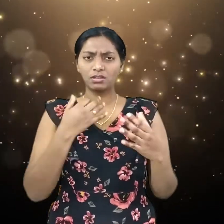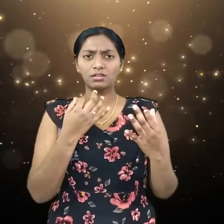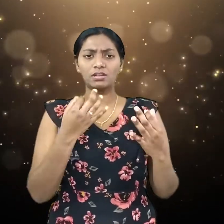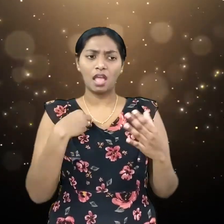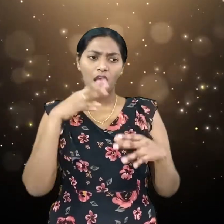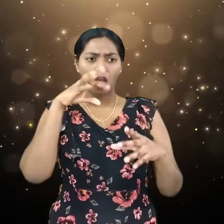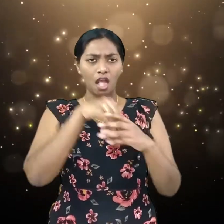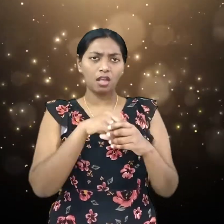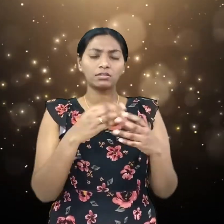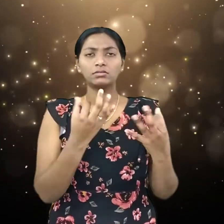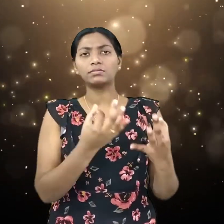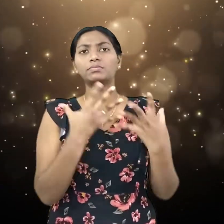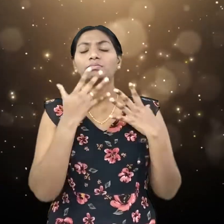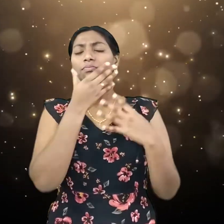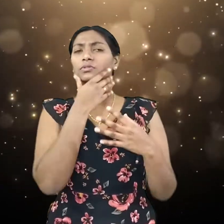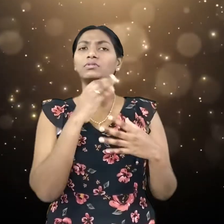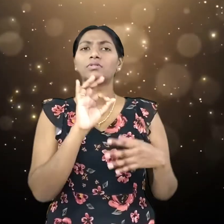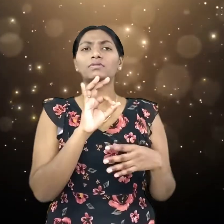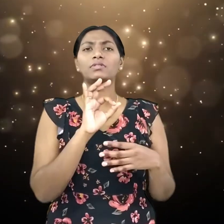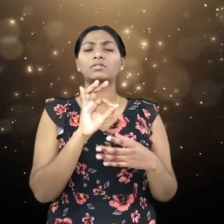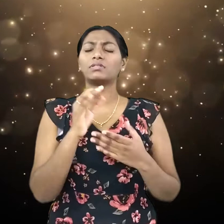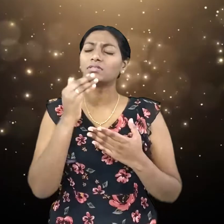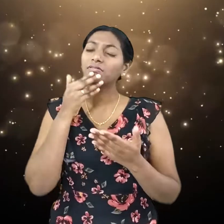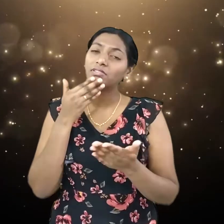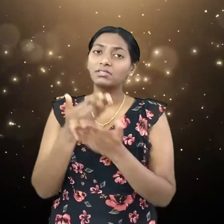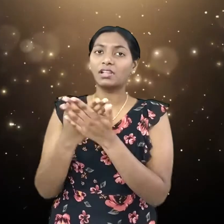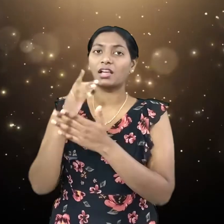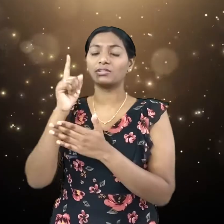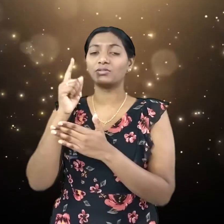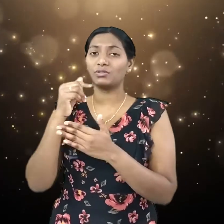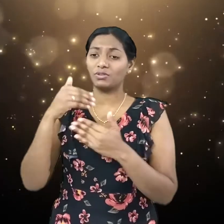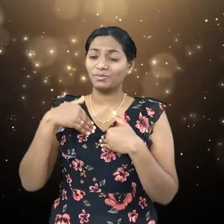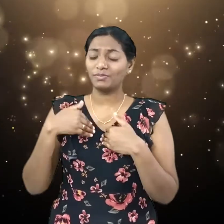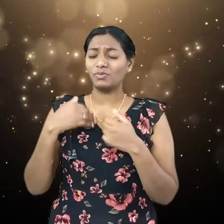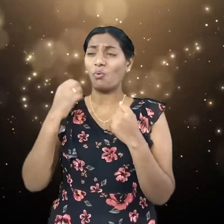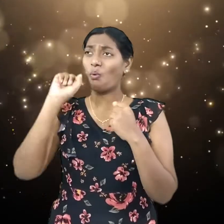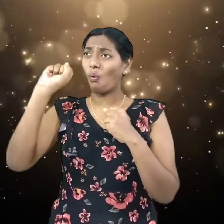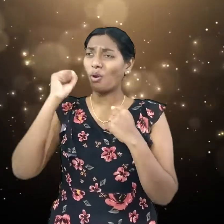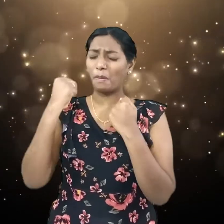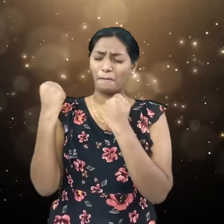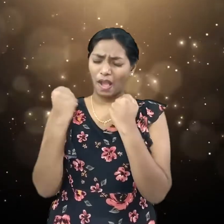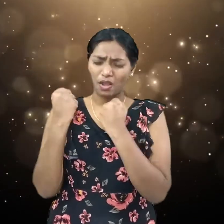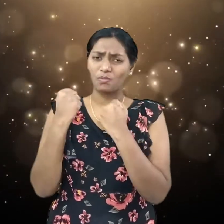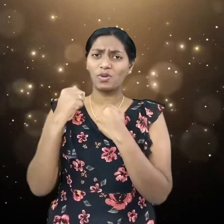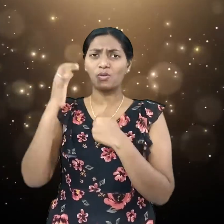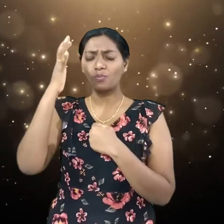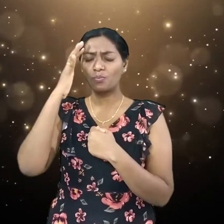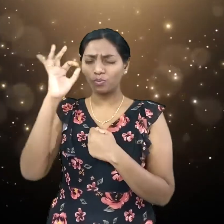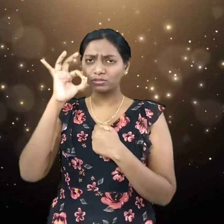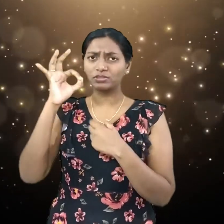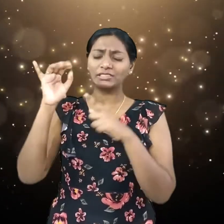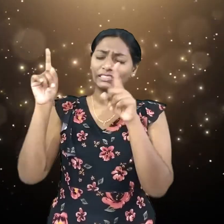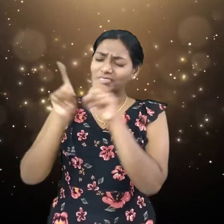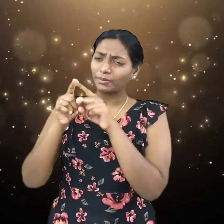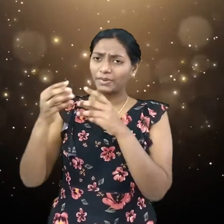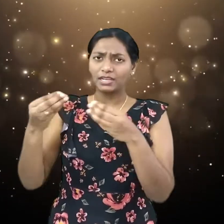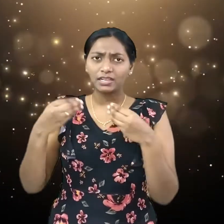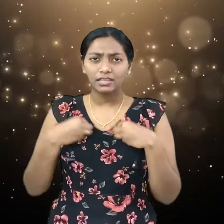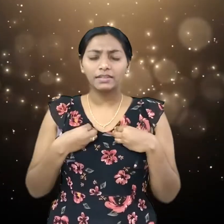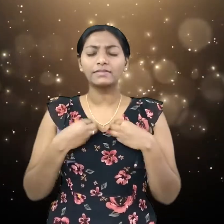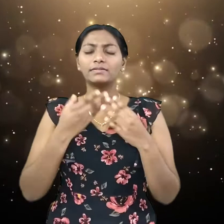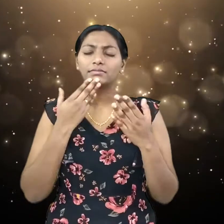धन्यवाद, अपनी सामर्थ, अपना ज्ञान, अपनी बुद्धि हमसे दिखाने के लिए थैंक यू